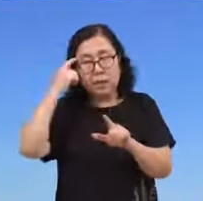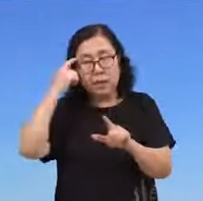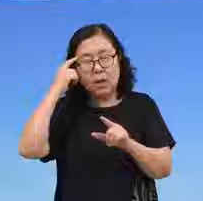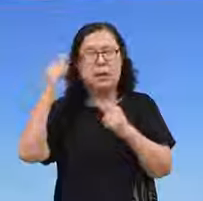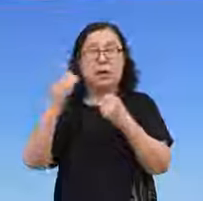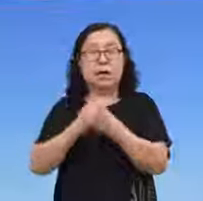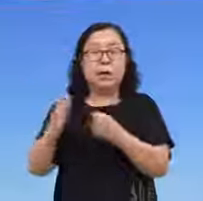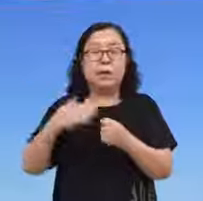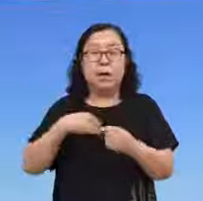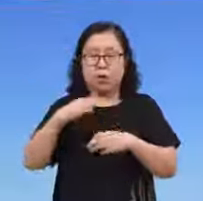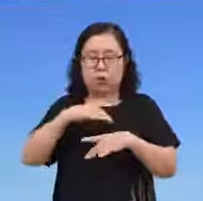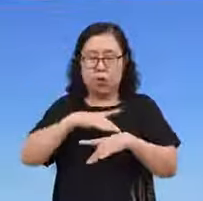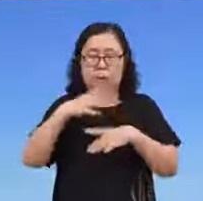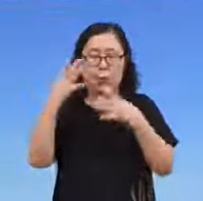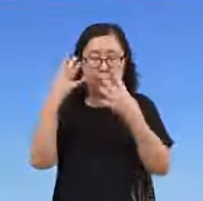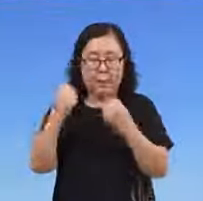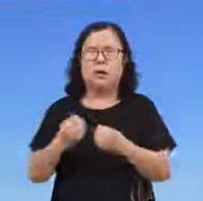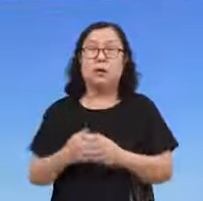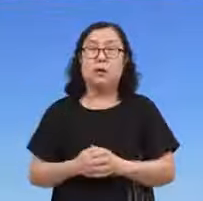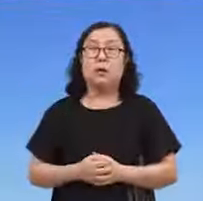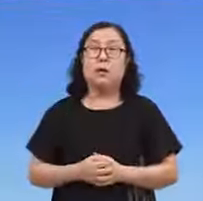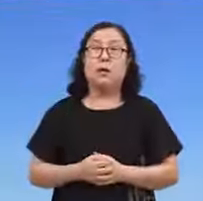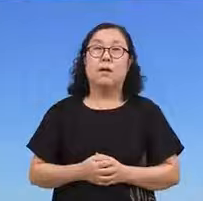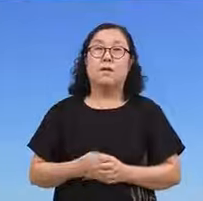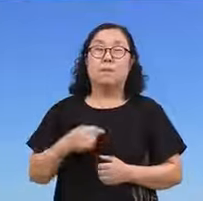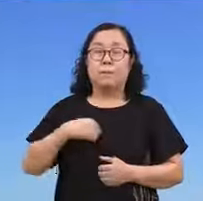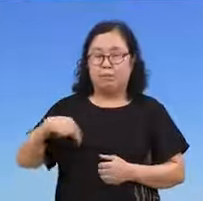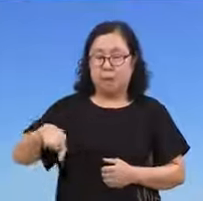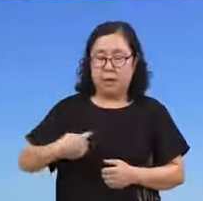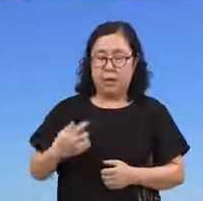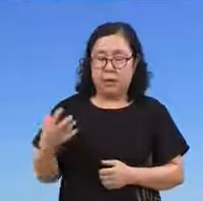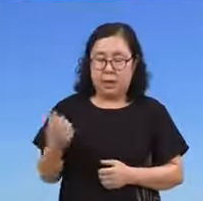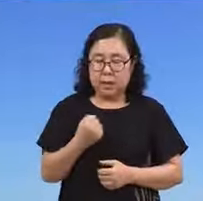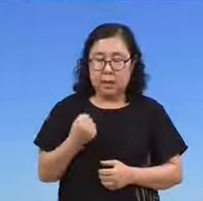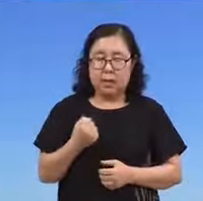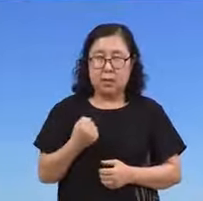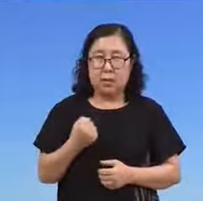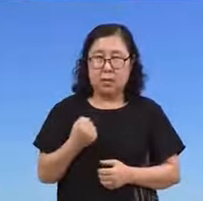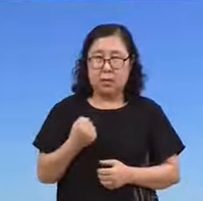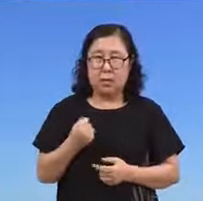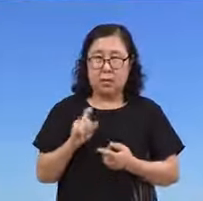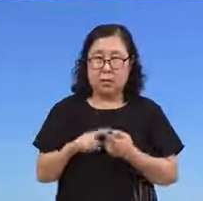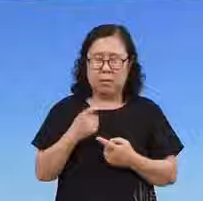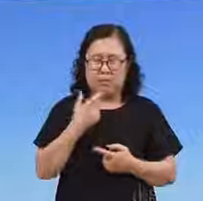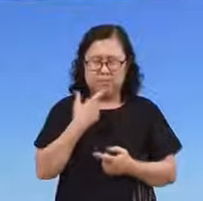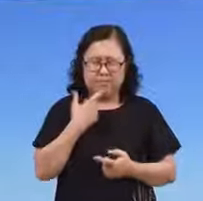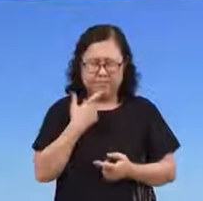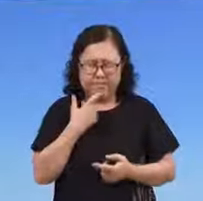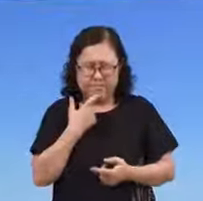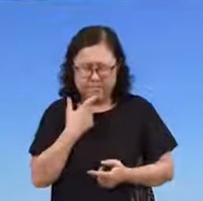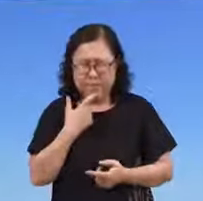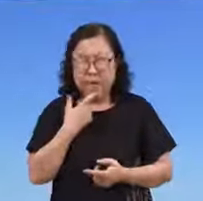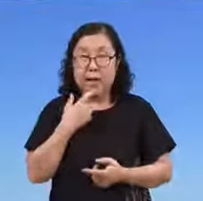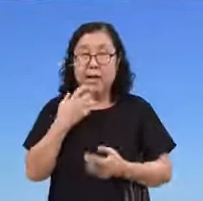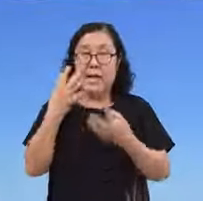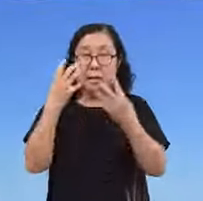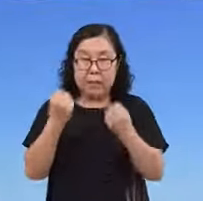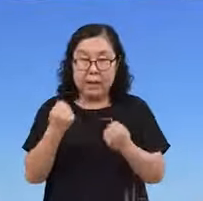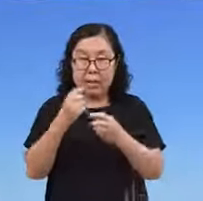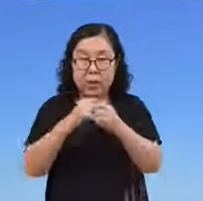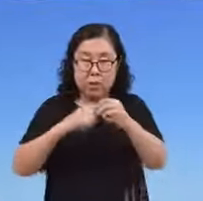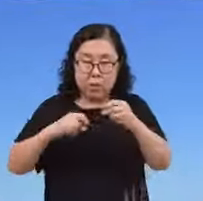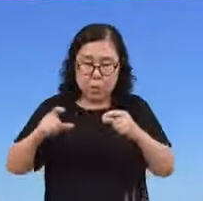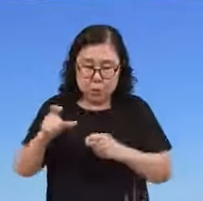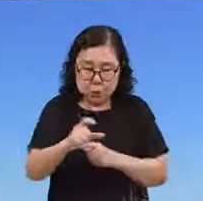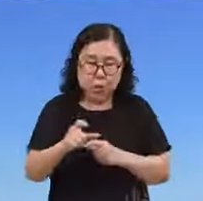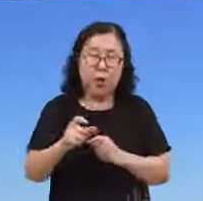아닙니까? 그래서 두려움이 많았던 거 아닙니까? 이렇게 여러분, 자기가 가진 것에 대하여 집착이 많아질수록 두려움이 많아진다는